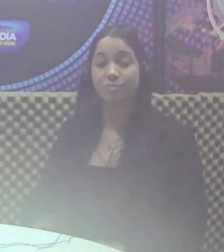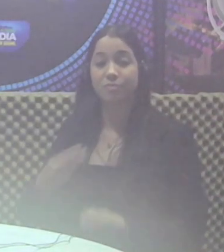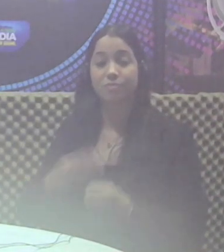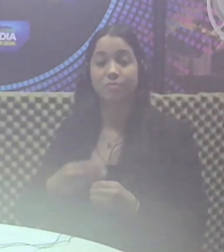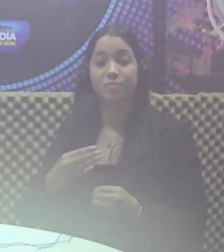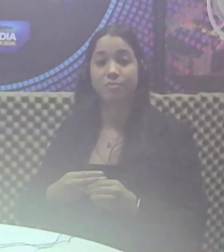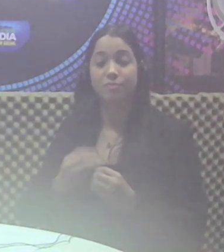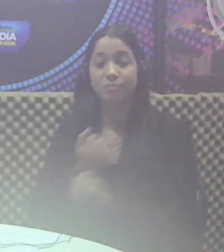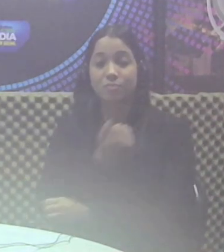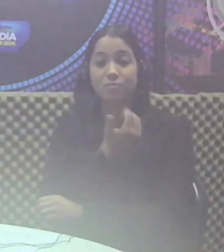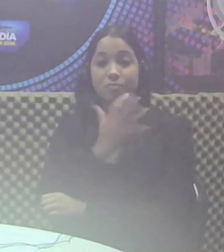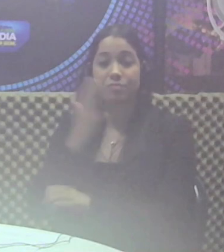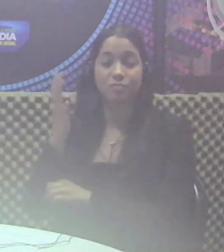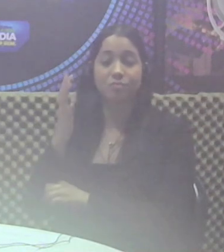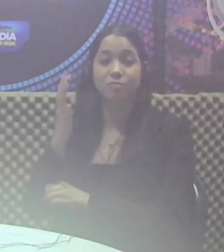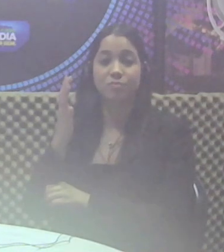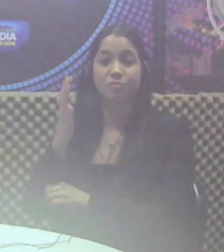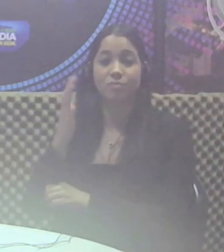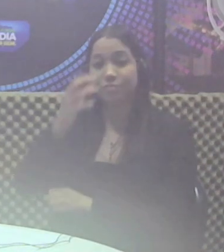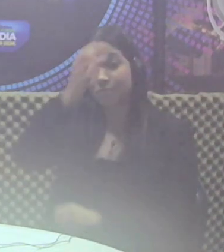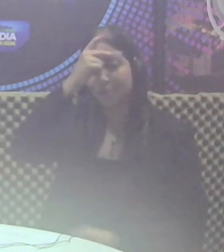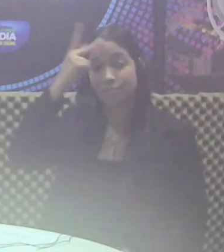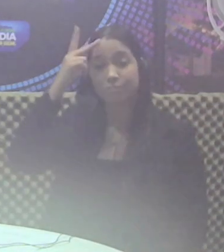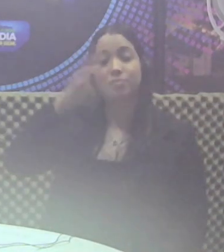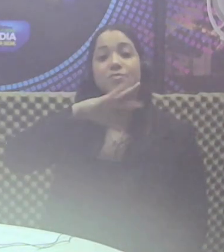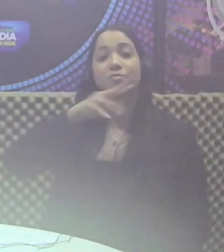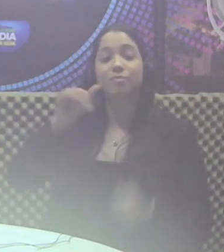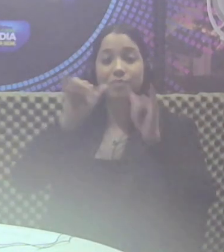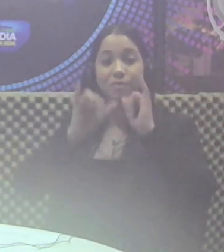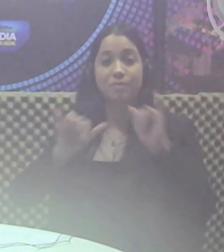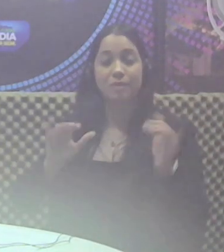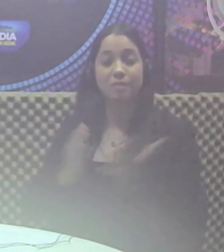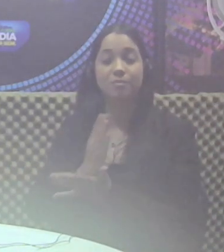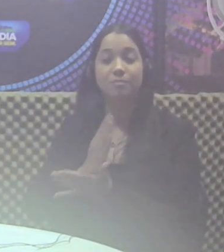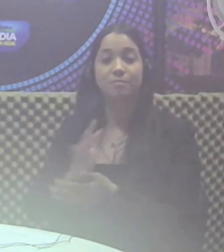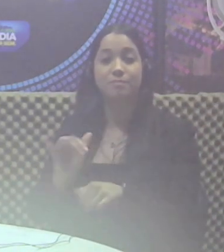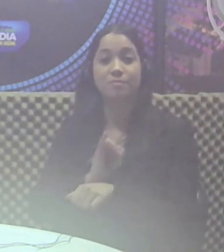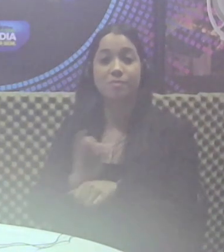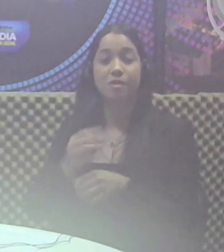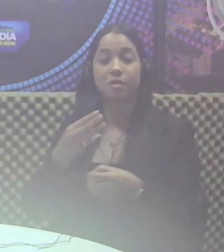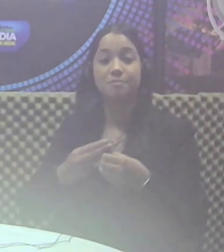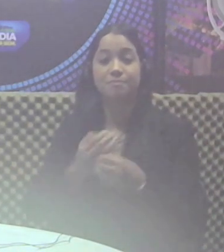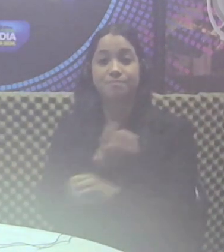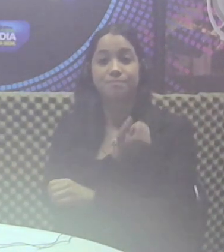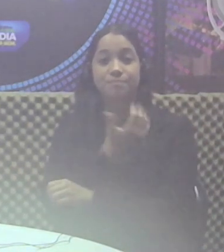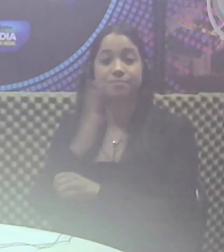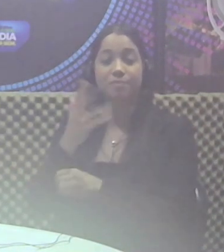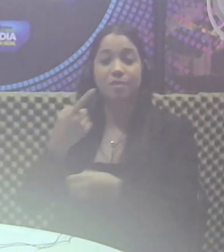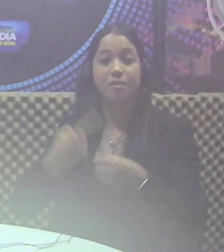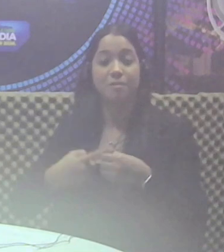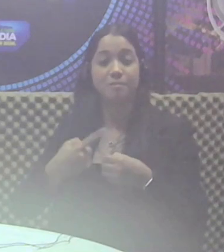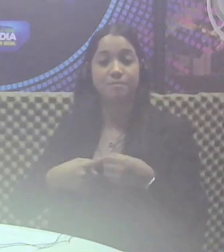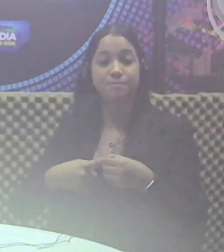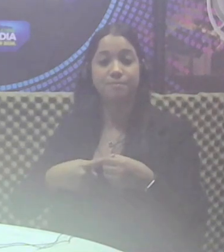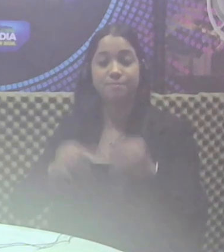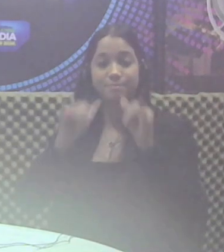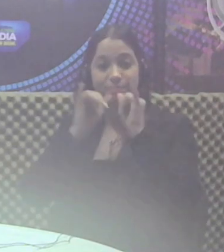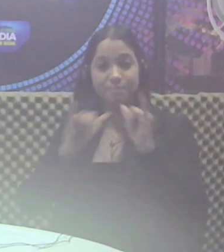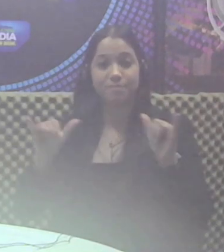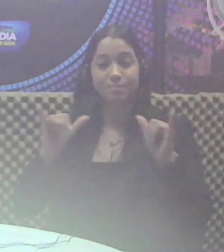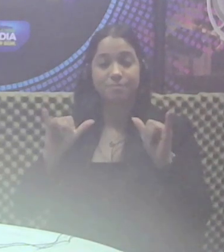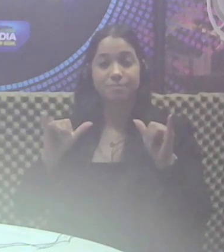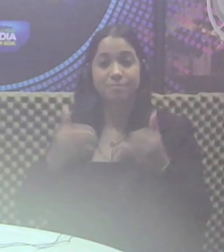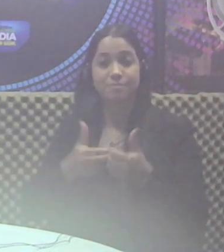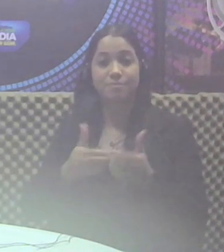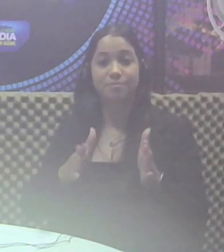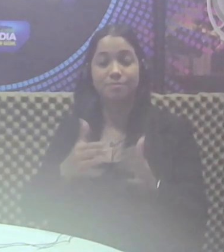de Arborização. O prefeito Odelmo Leão anunciou o lançamento do Plano Municipal de Arborização Urbana. O anúncio foi feito durante a